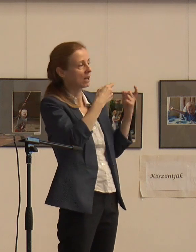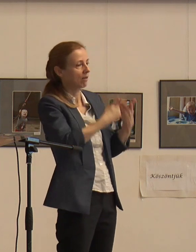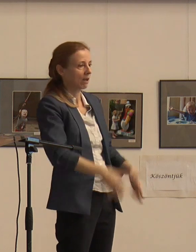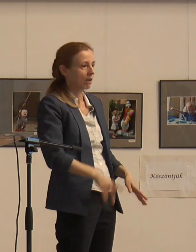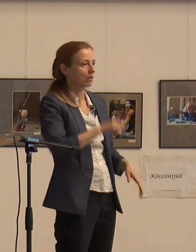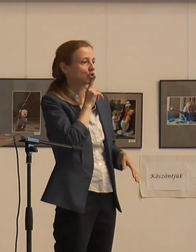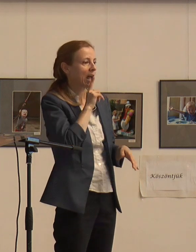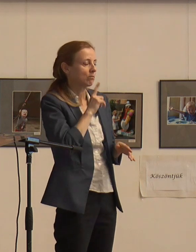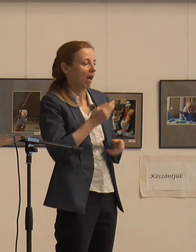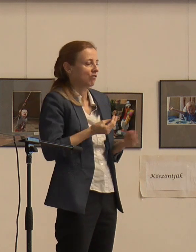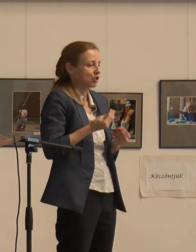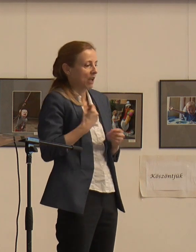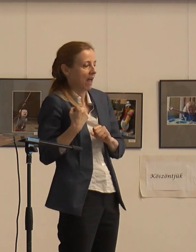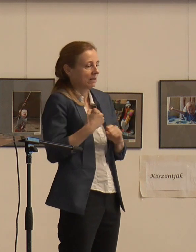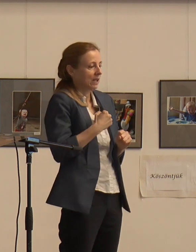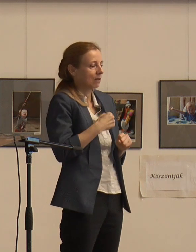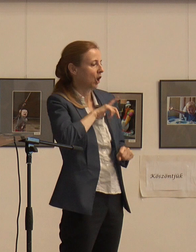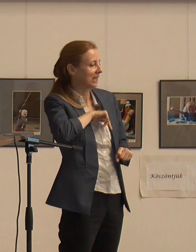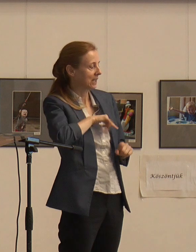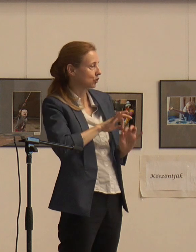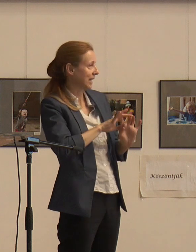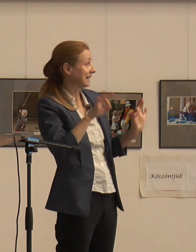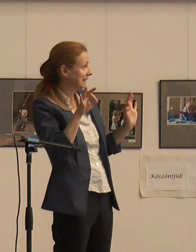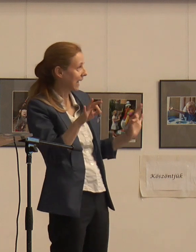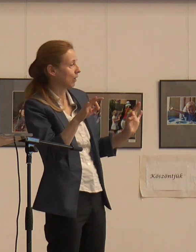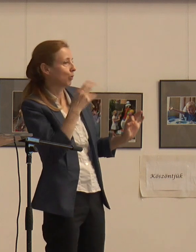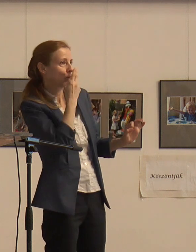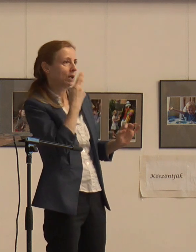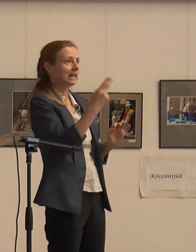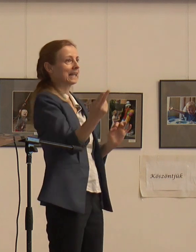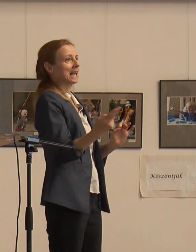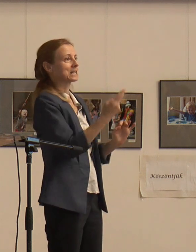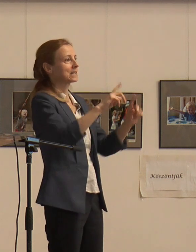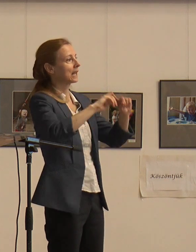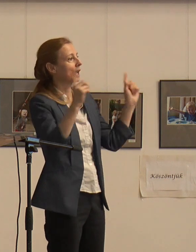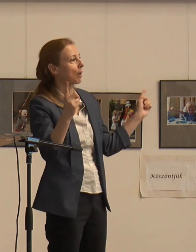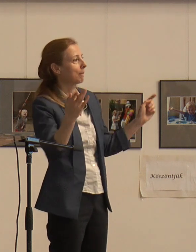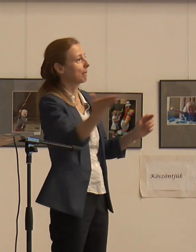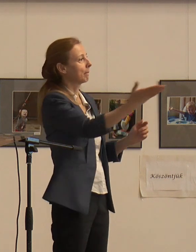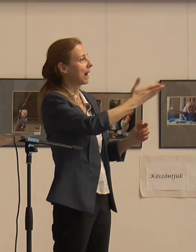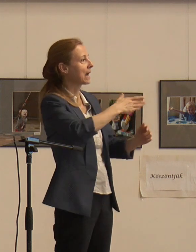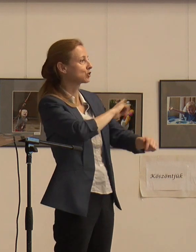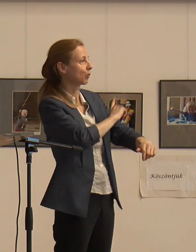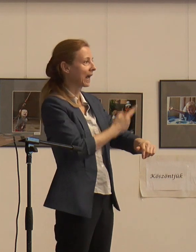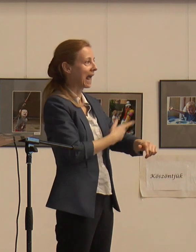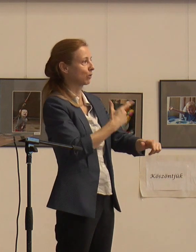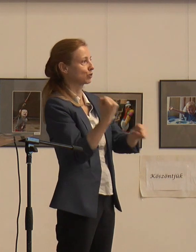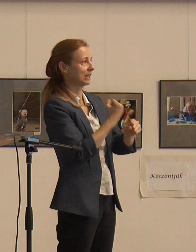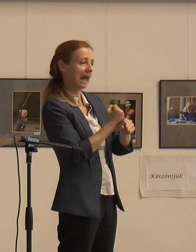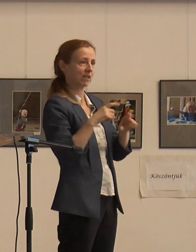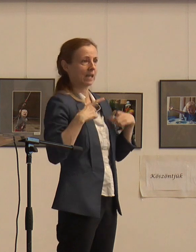viselni el a keretbe. Irítség nélkül nézni végig, mások erős tevékeny